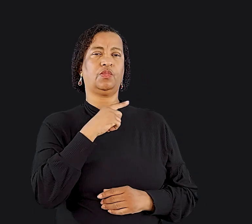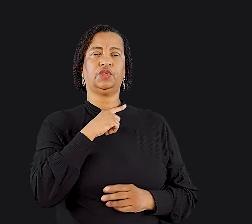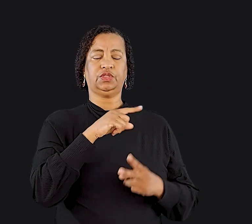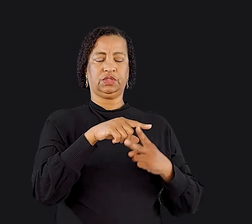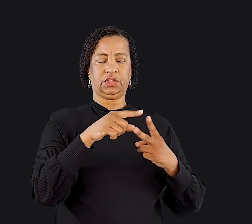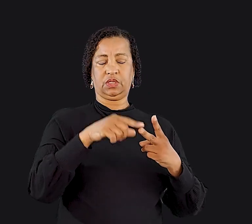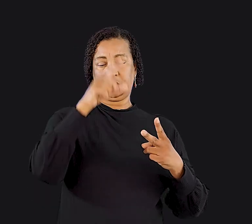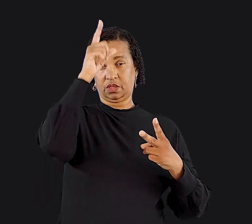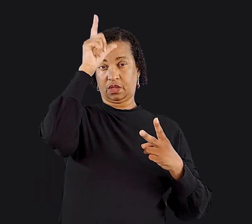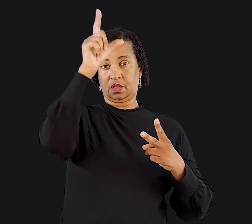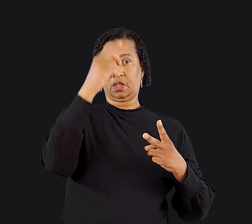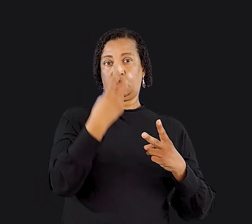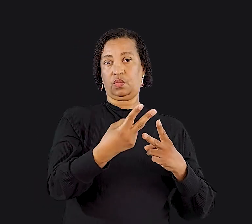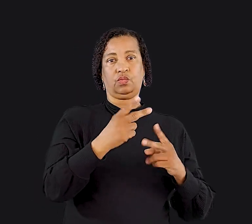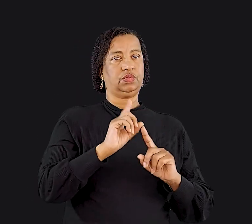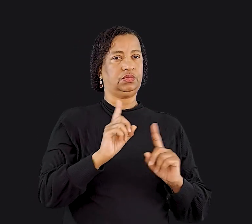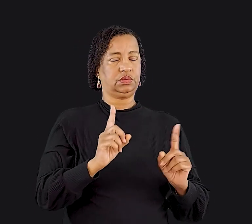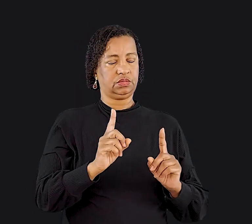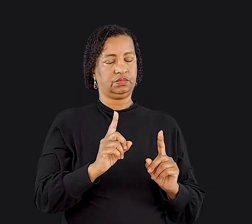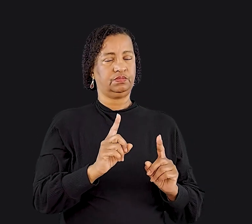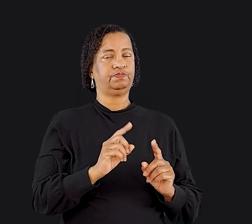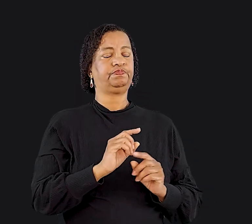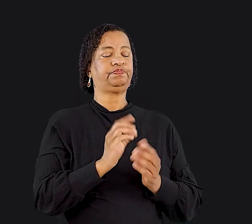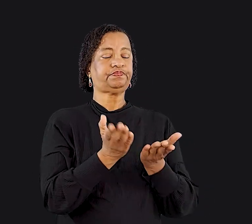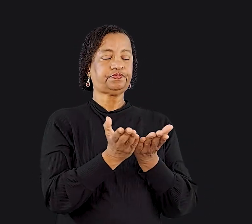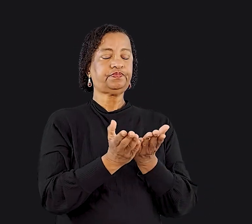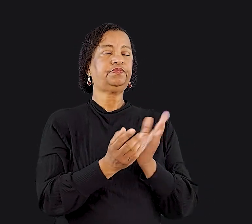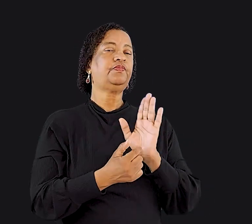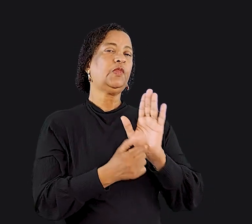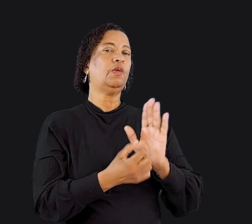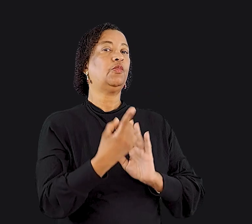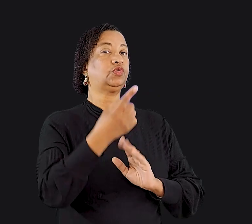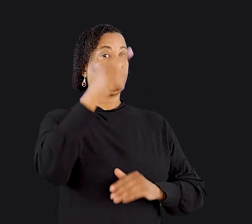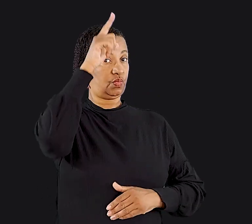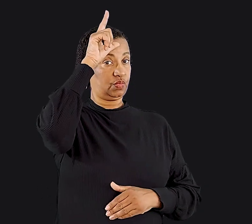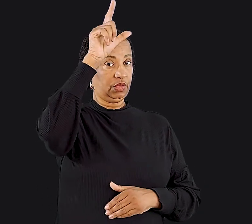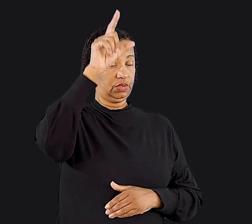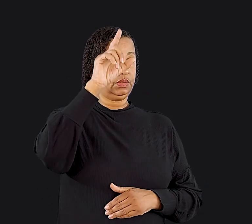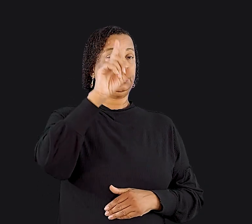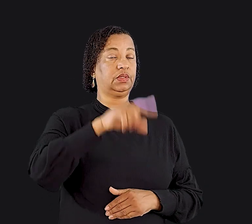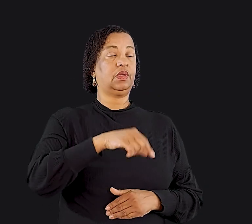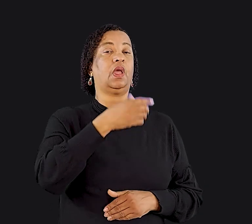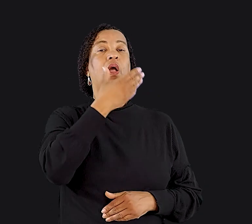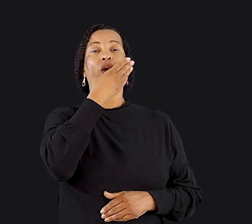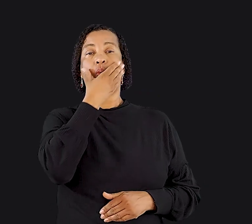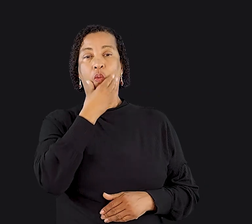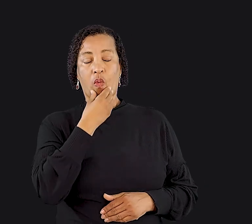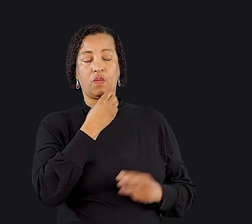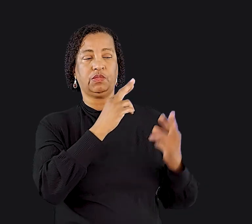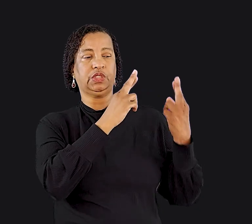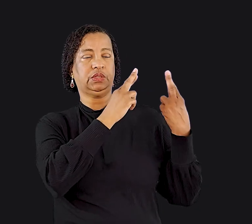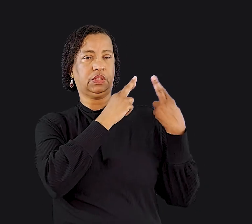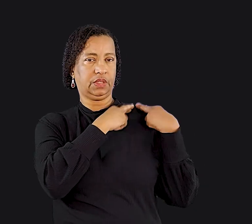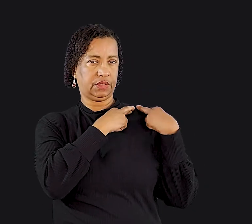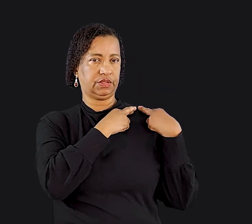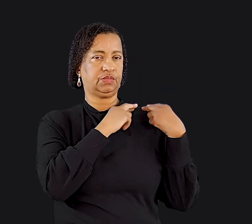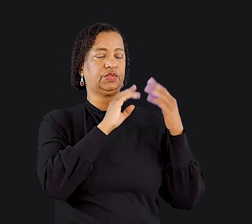ter 2 lideranças. As Escrituras apresentam uma liderança, ou seja, é do homem a responsabilidade pelo